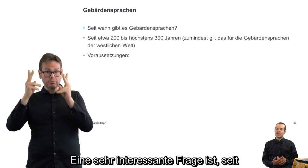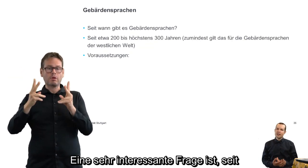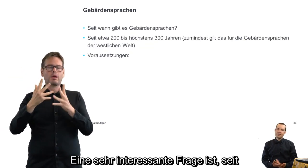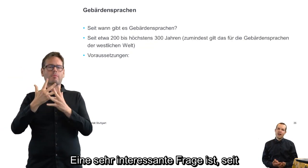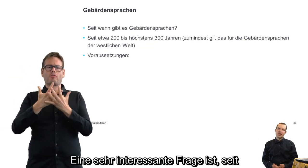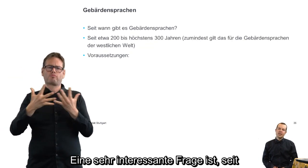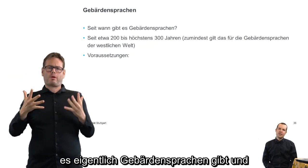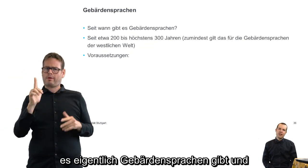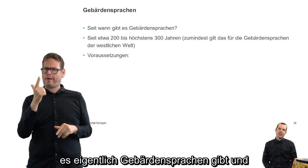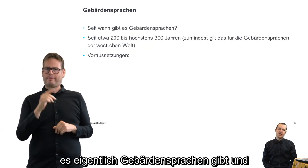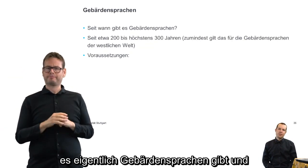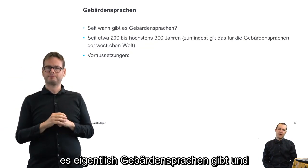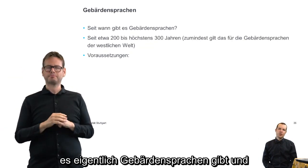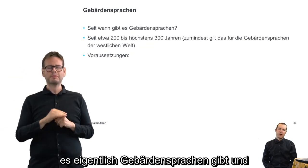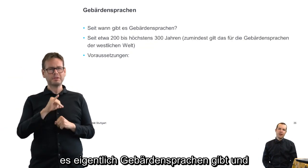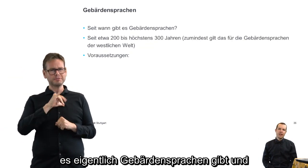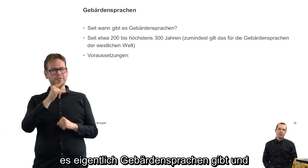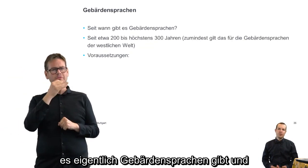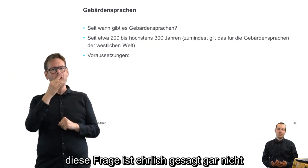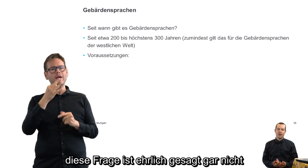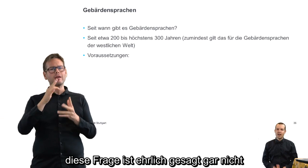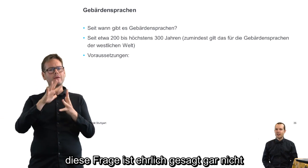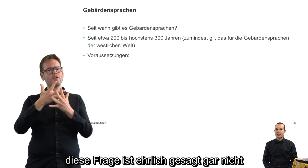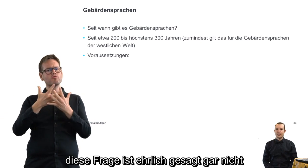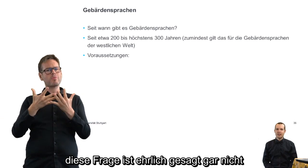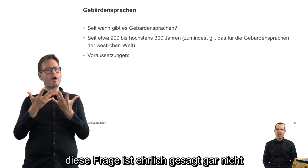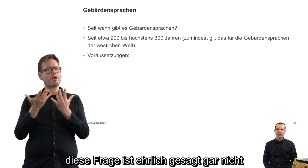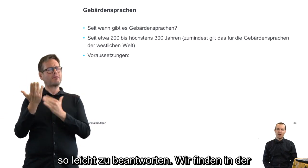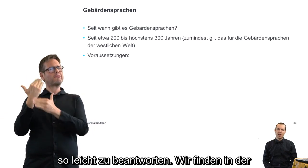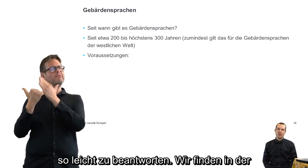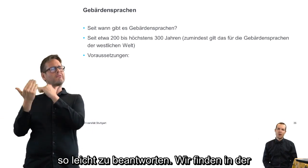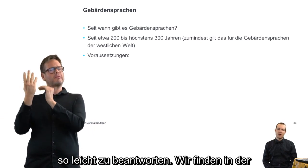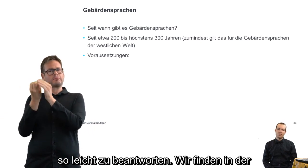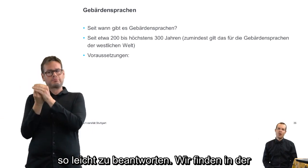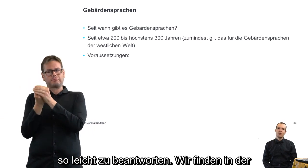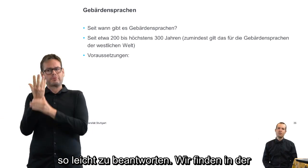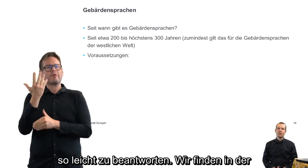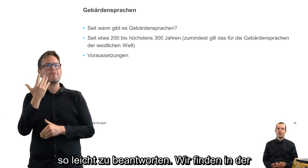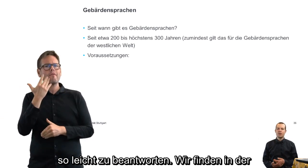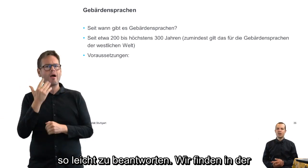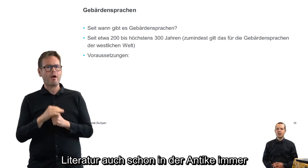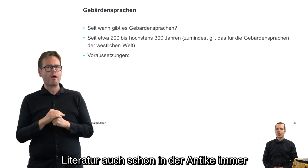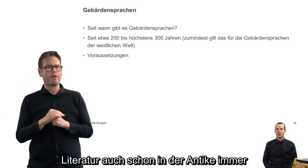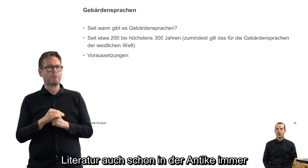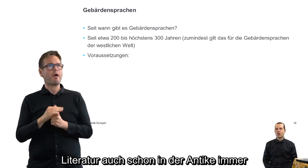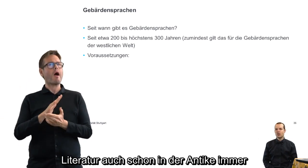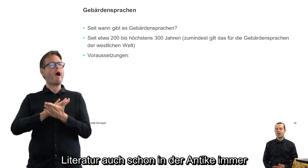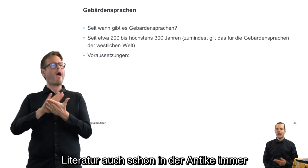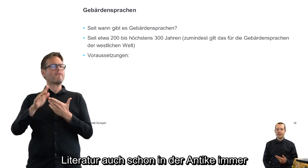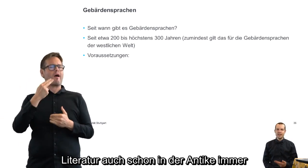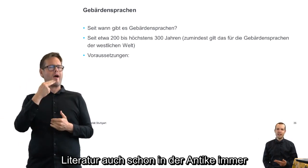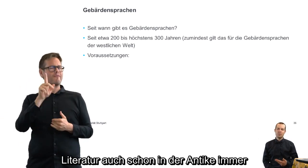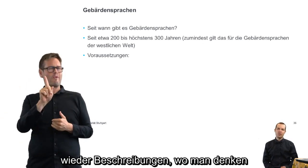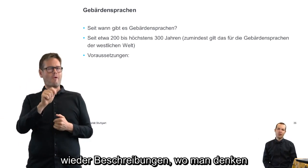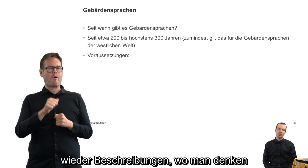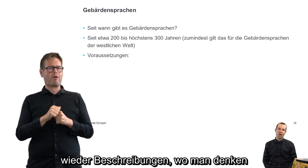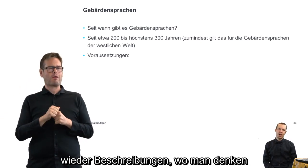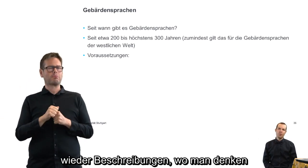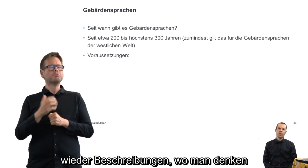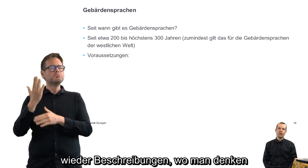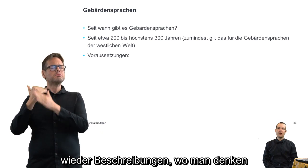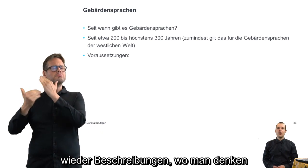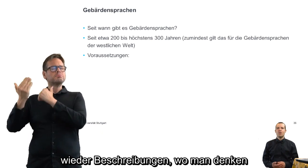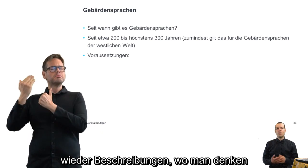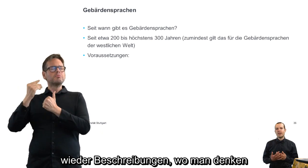Eine sehr interessante Frage ist, seit wann es eigentlich Gebärdensprachen gibt. Und diese Frage ist ehrlich gesagt gar nicht so leicht zu beantworten. Wir finden in der Literatur auch schon in der Antike immer wieder